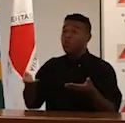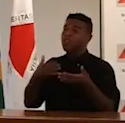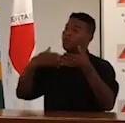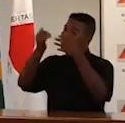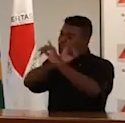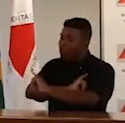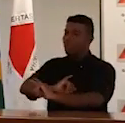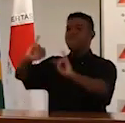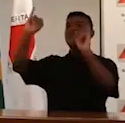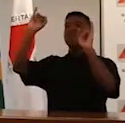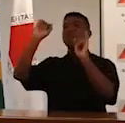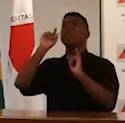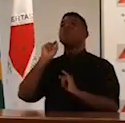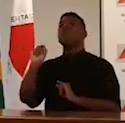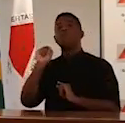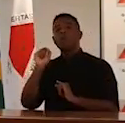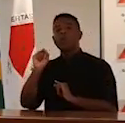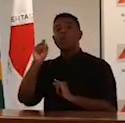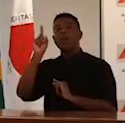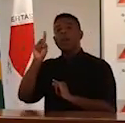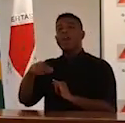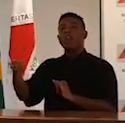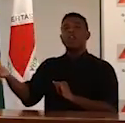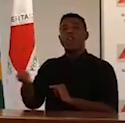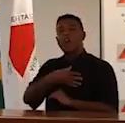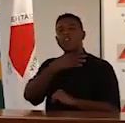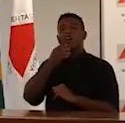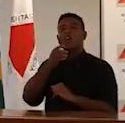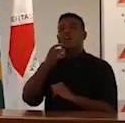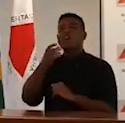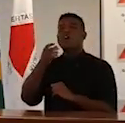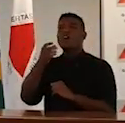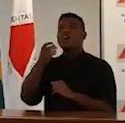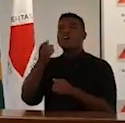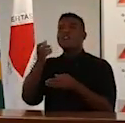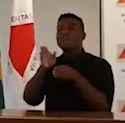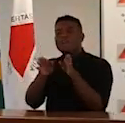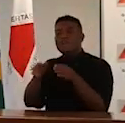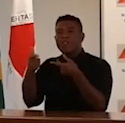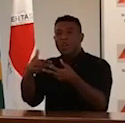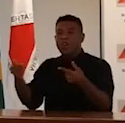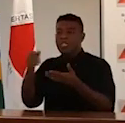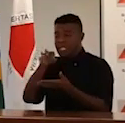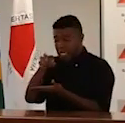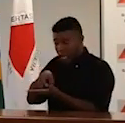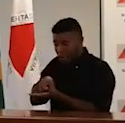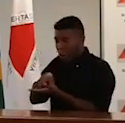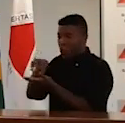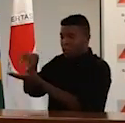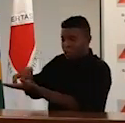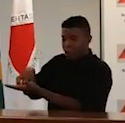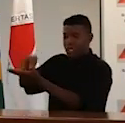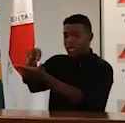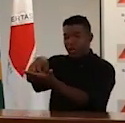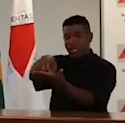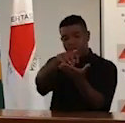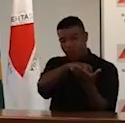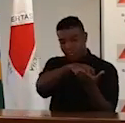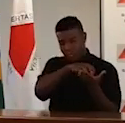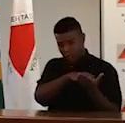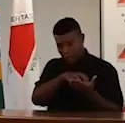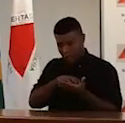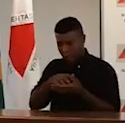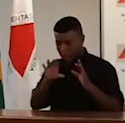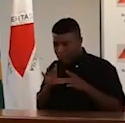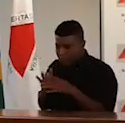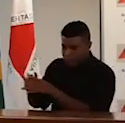nova linha multissetorial chamada BDMG Solidário para todos os setores de micro e pequenas empresas